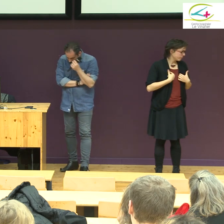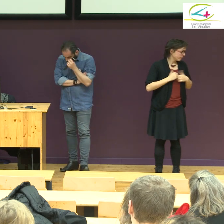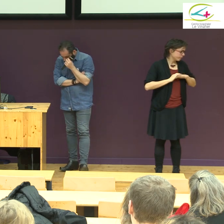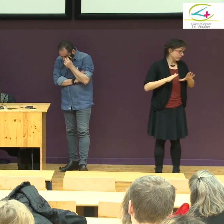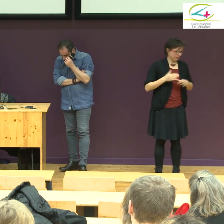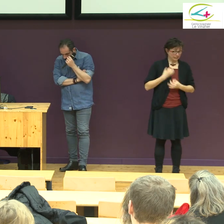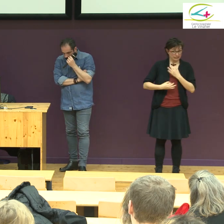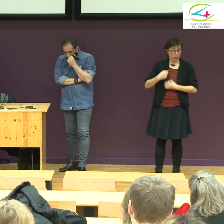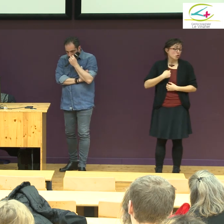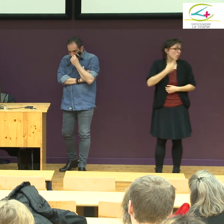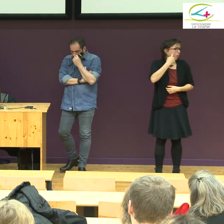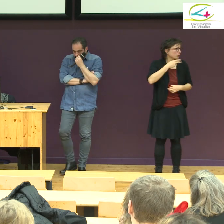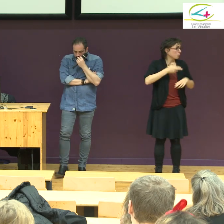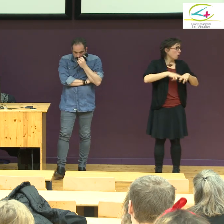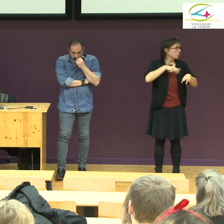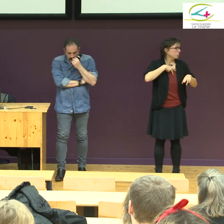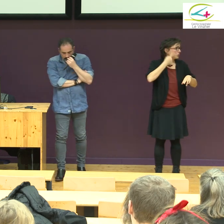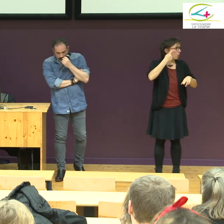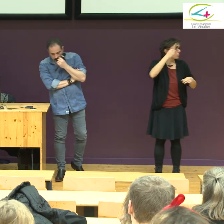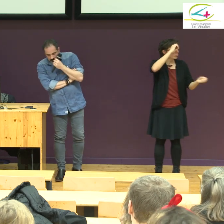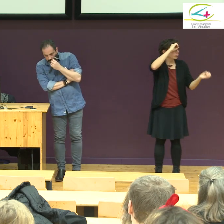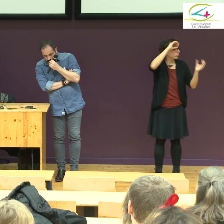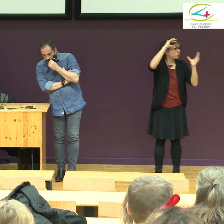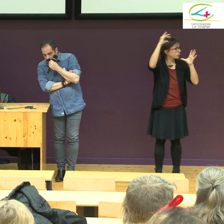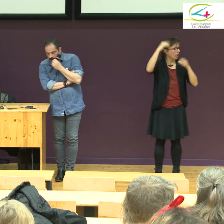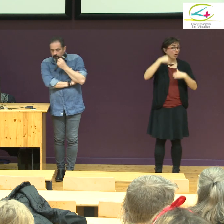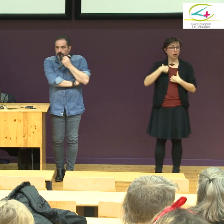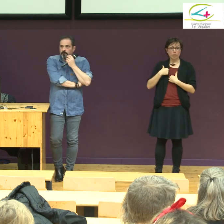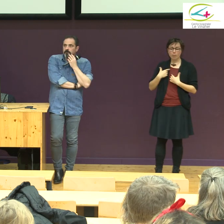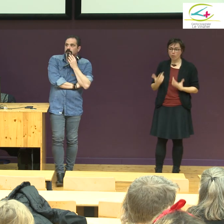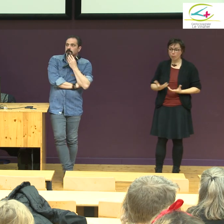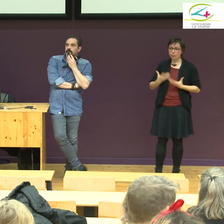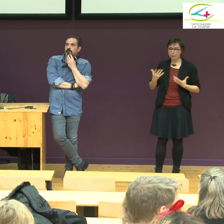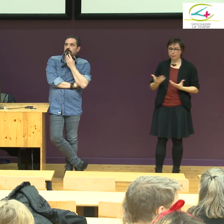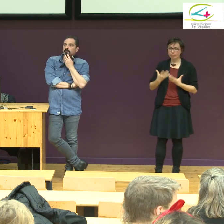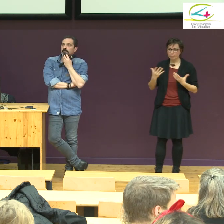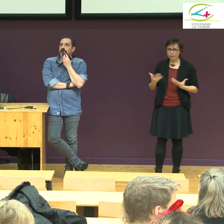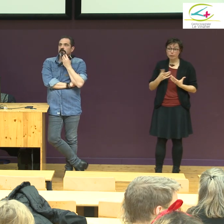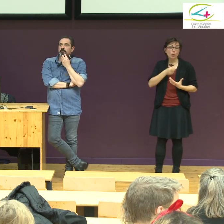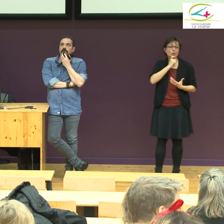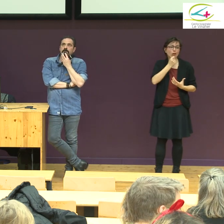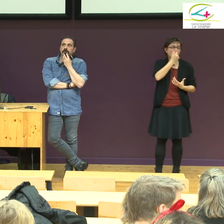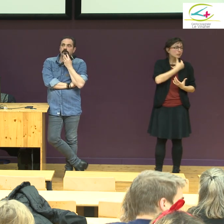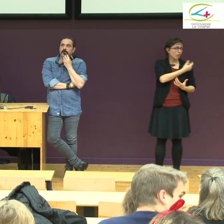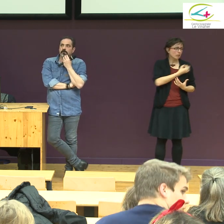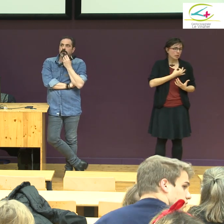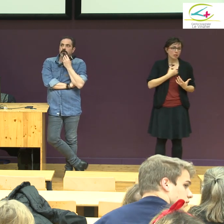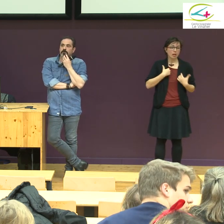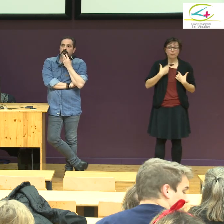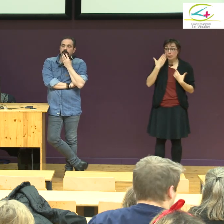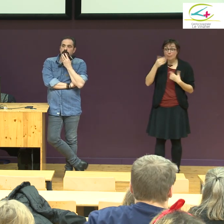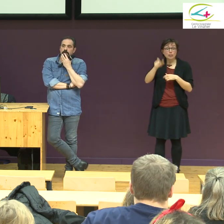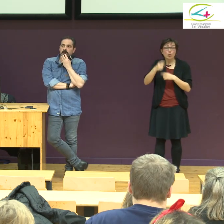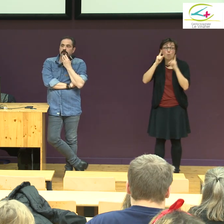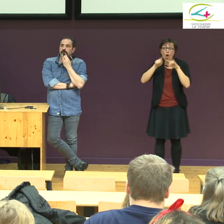pas je pense à ma mort, c'est j'ai envie de mourir. Et donc, du coup, impuissante, comme l'a dit Christophe tout à l'heure, on voit une personne pleurer, quand on